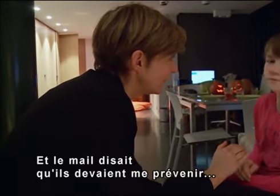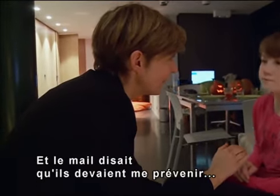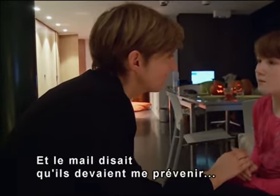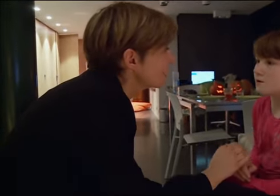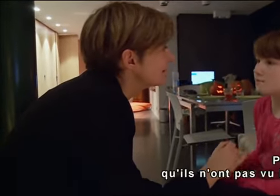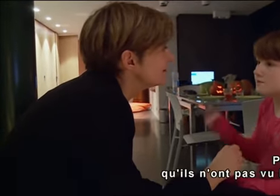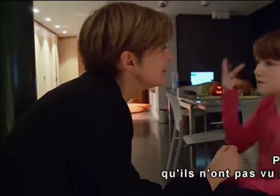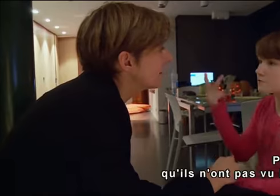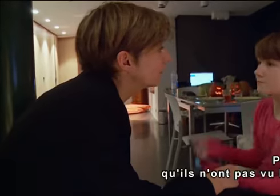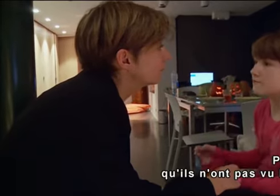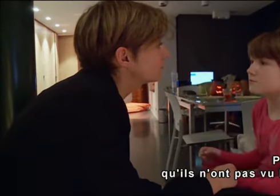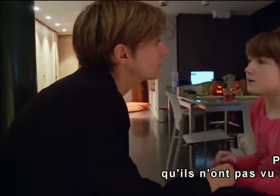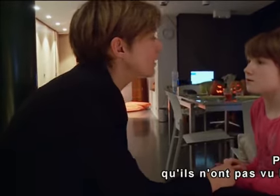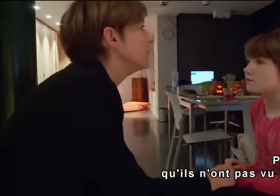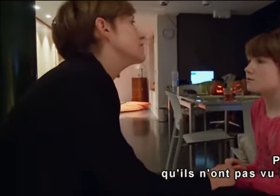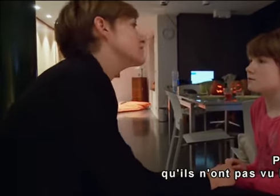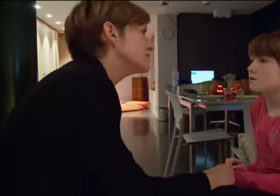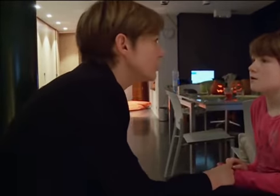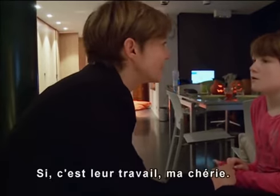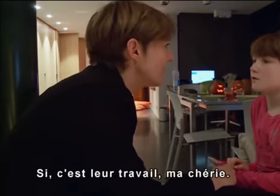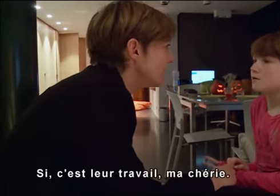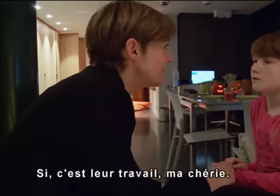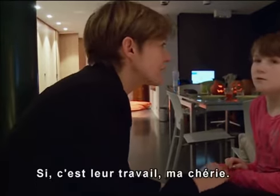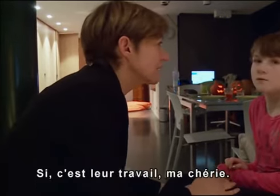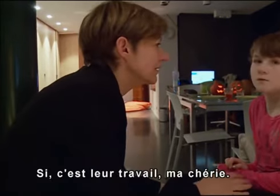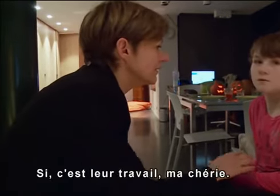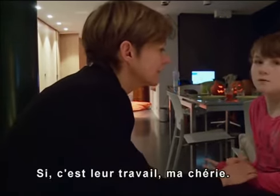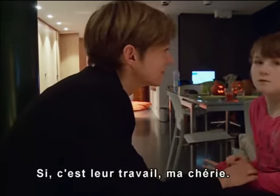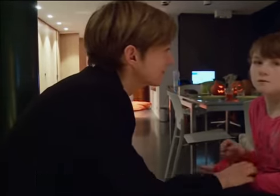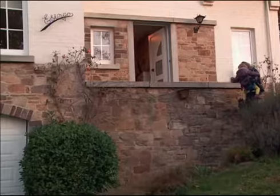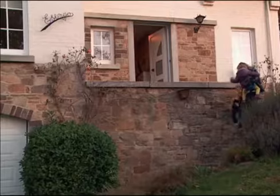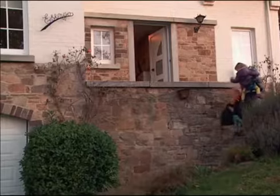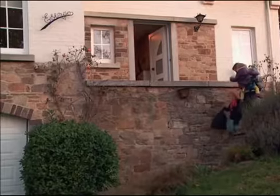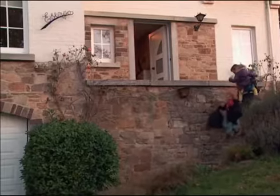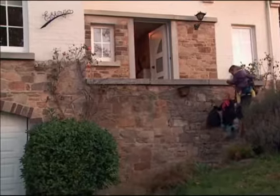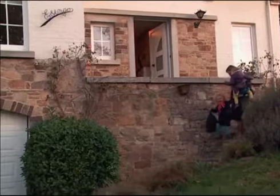prévenir. Il y a peut-être qu'ils n'ont pas vu le mail. Bah, si, c'est leur travail, hein, ma chérie.